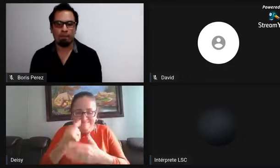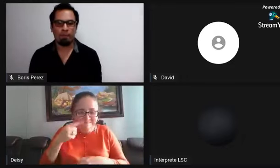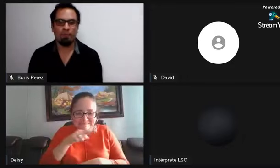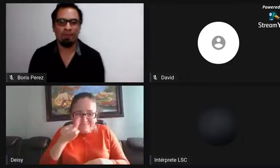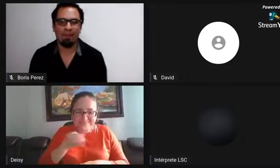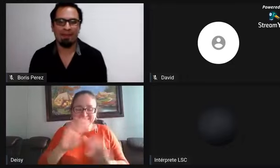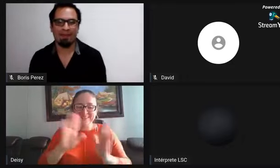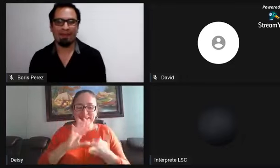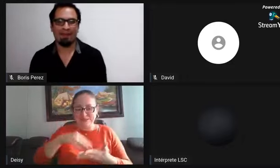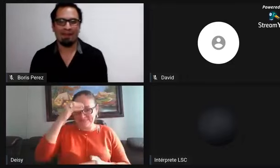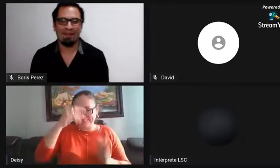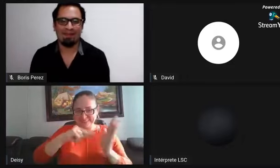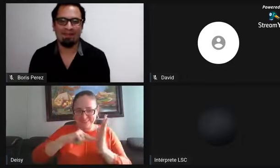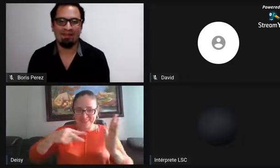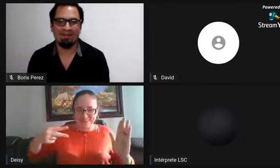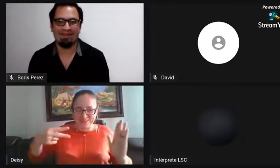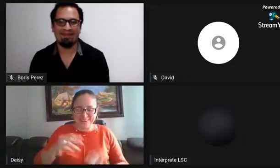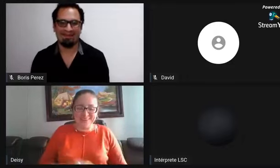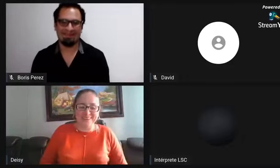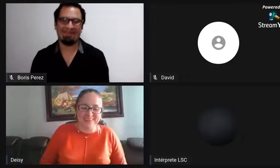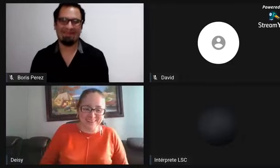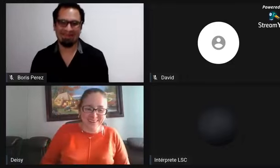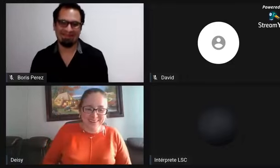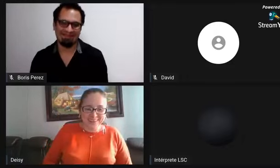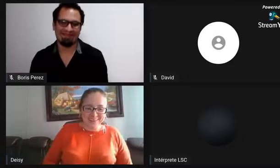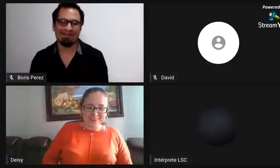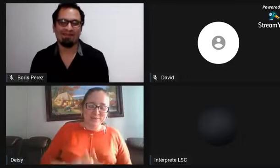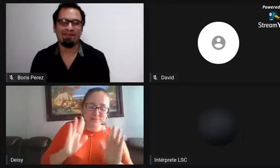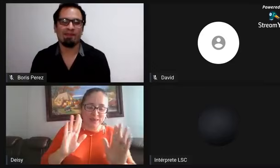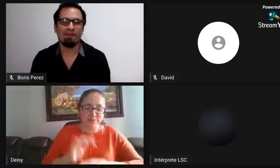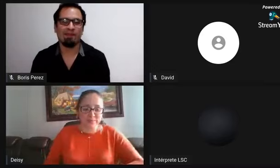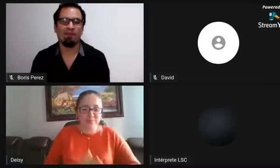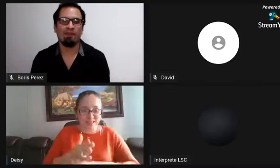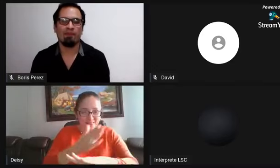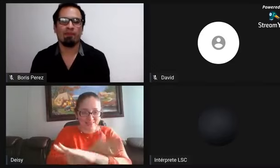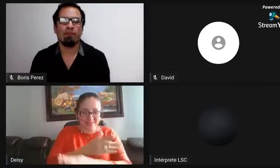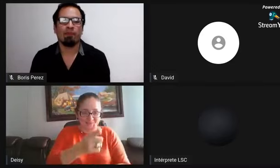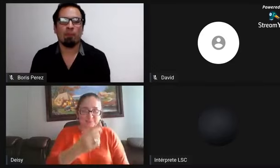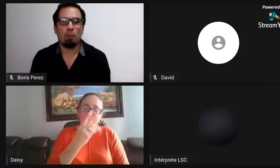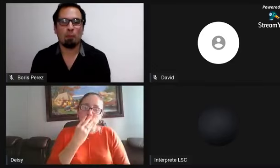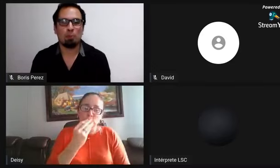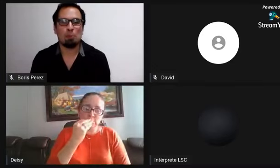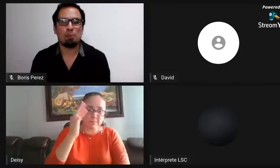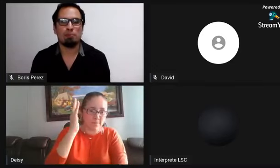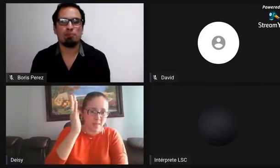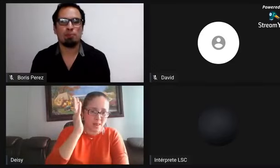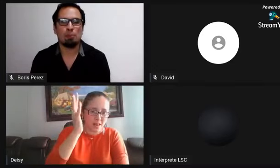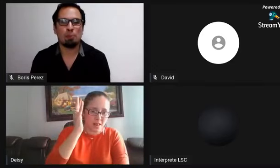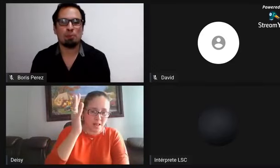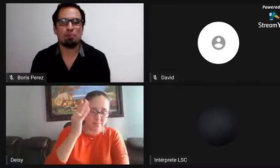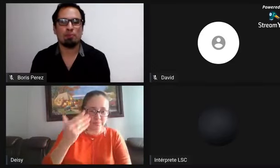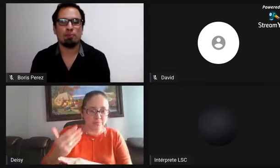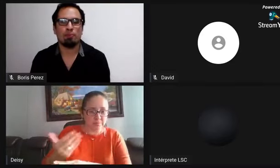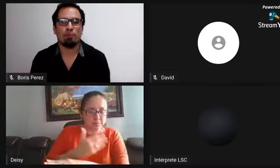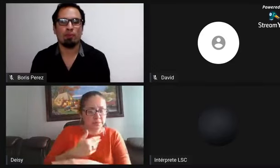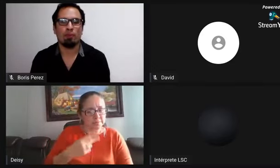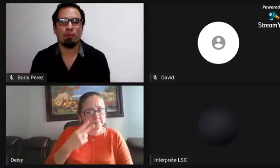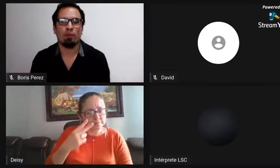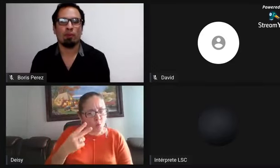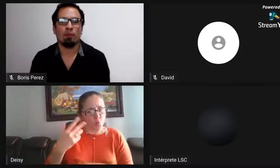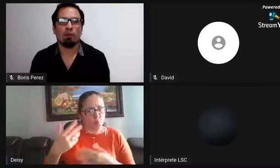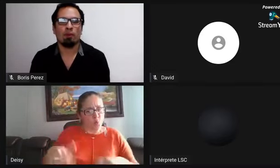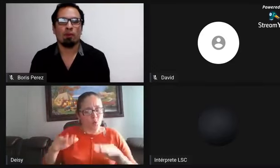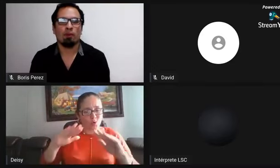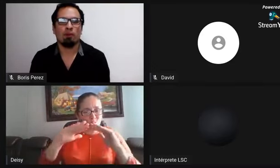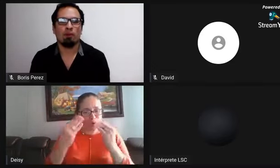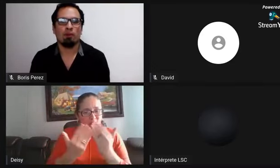Boris, buenas tardes, me alegra mucho verte. Estaba intentando aquí, luchando con la tecnología, pero bueno, es un aprendizaje. Boris, muy